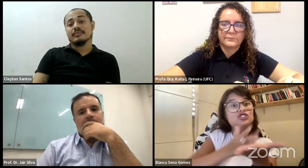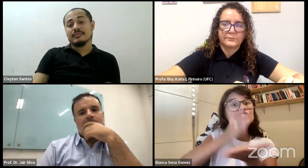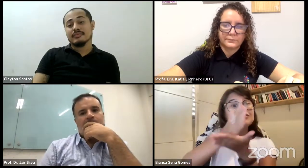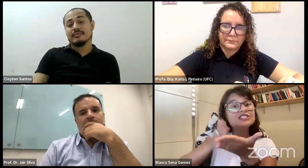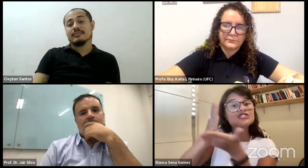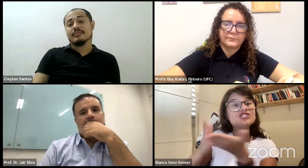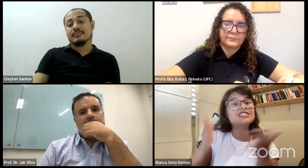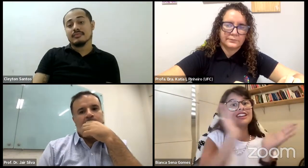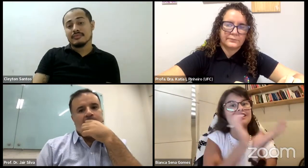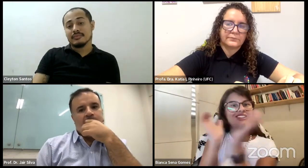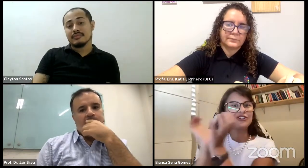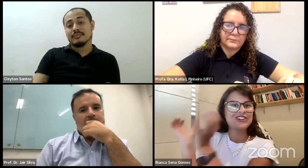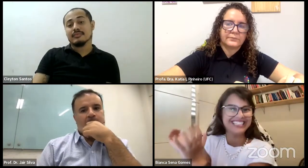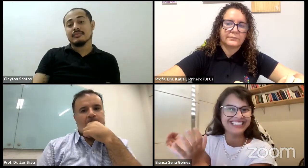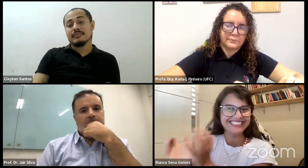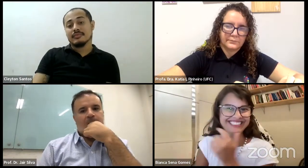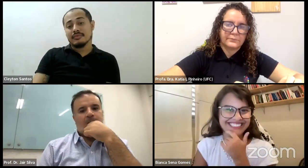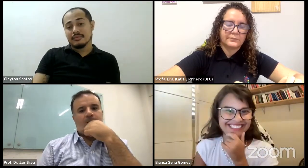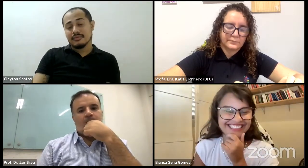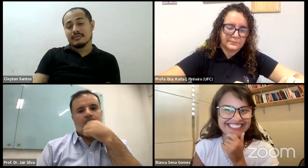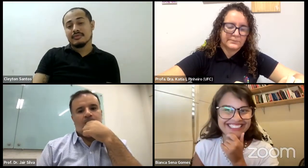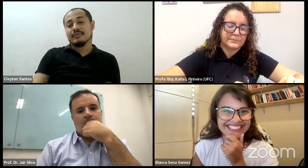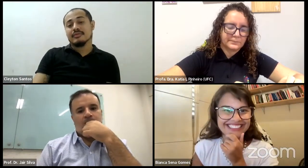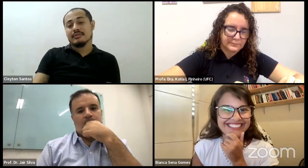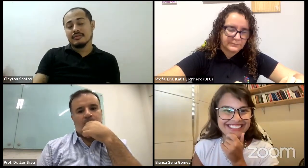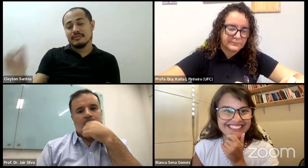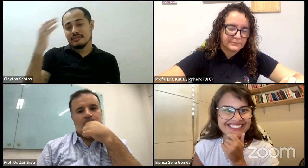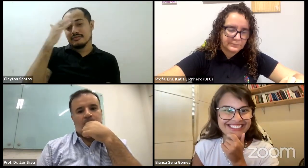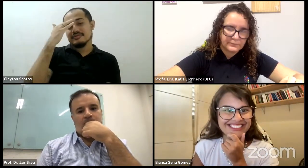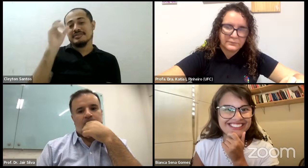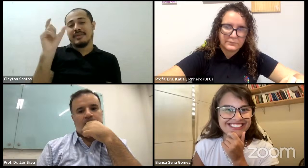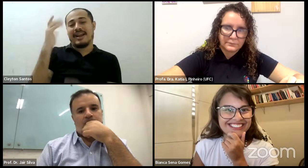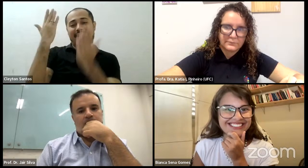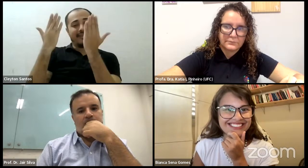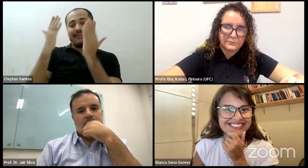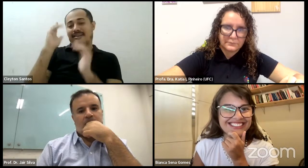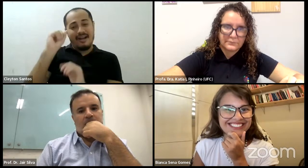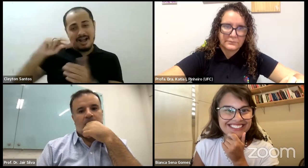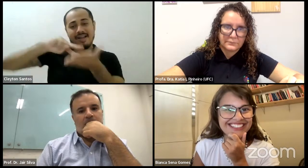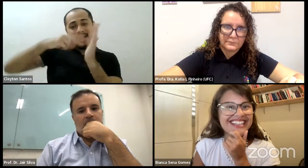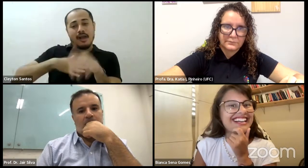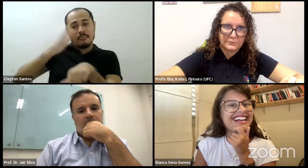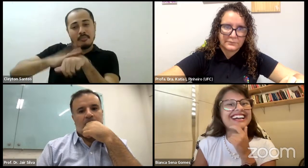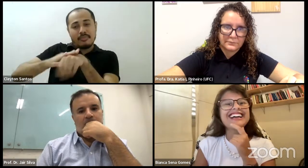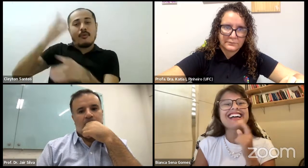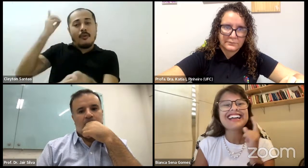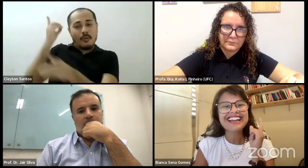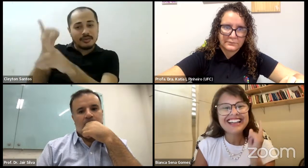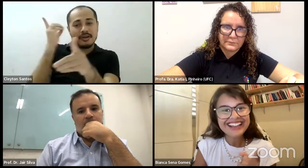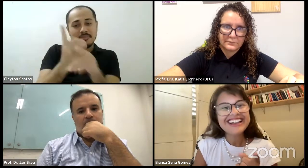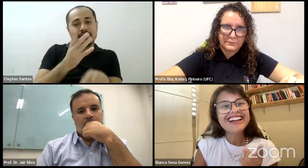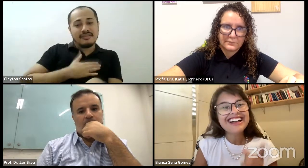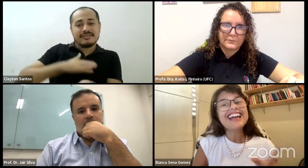você encontrou, tem essas identificações em categorias. Então, por que não trazer as categorias?